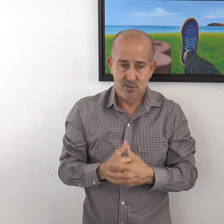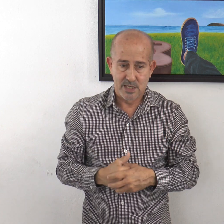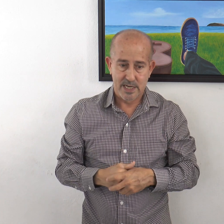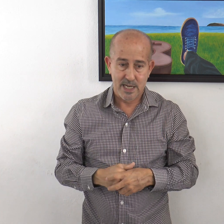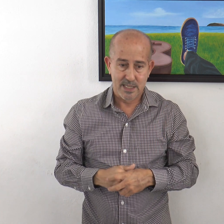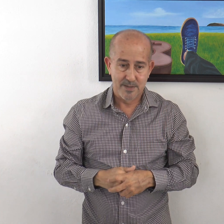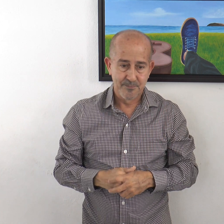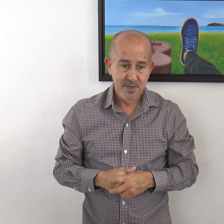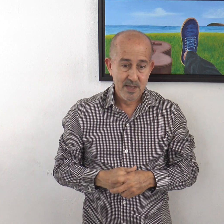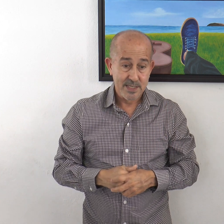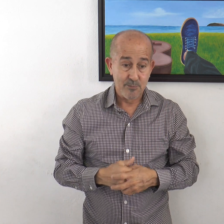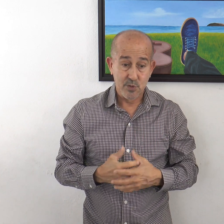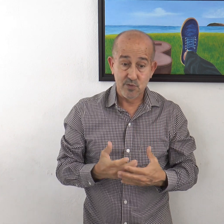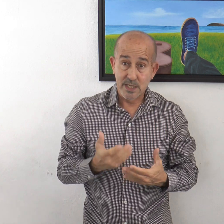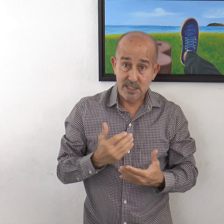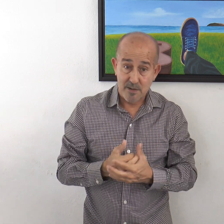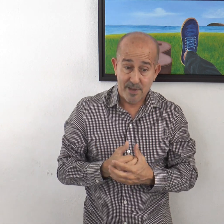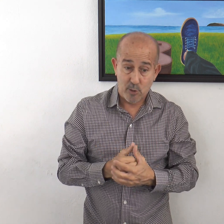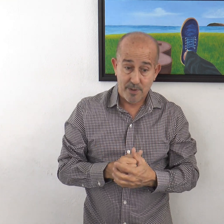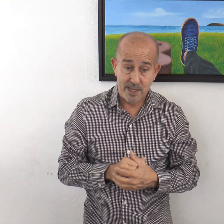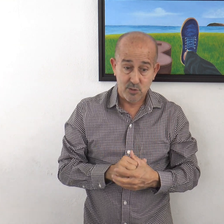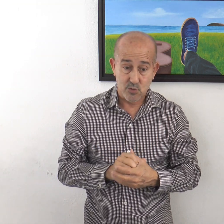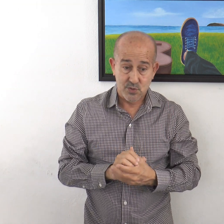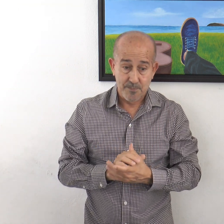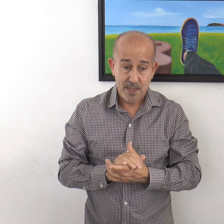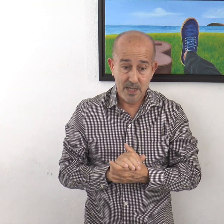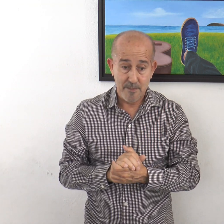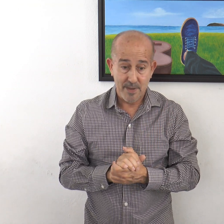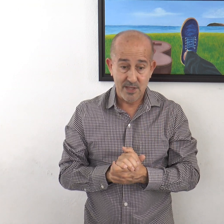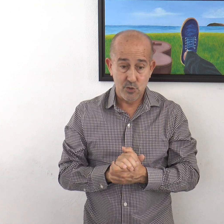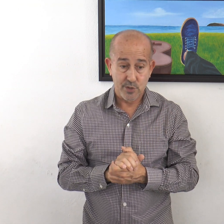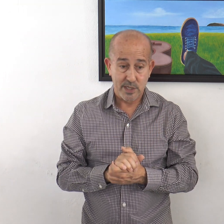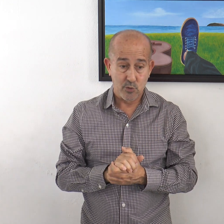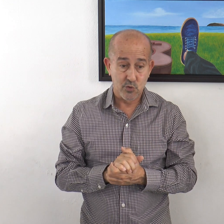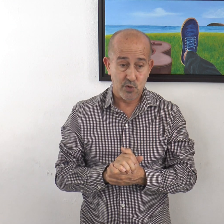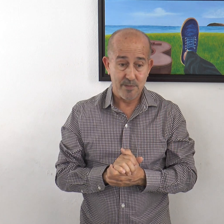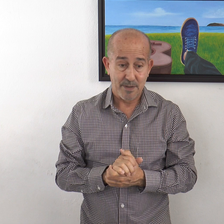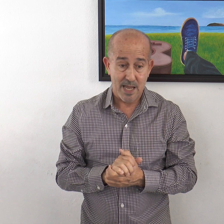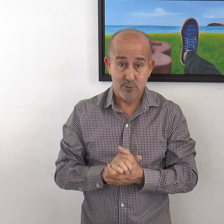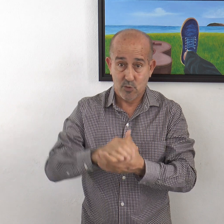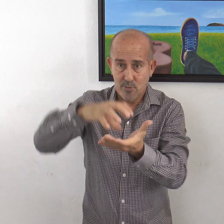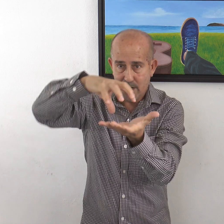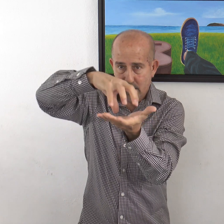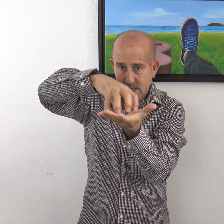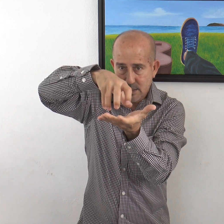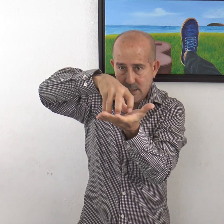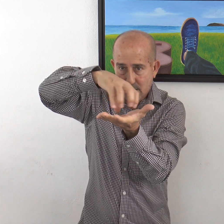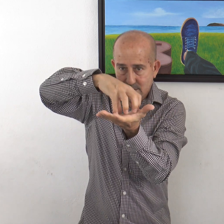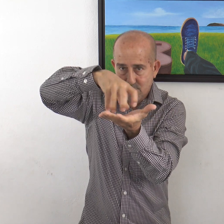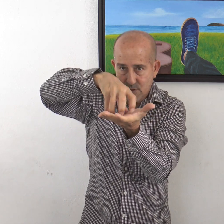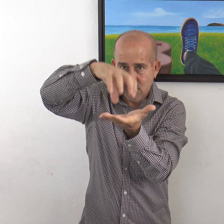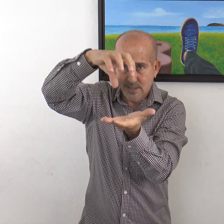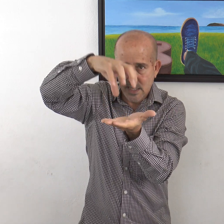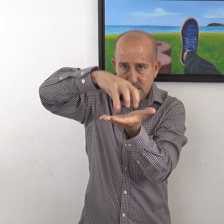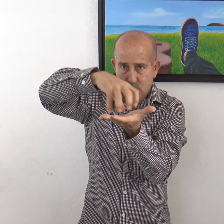de la nada. Se puede utilizar para objetos medios, redondos y planos, como las galletitas. Por eso la seña de